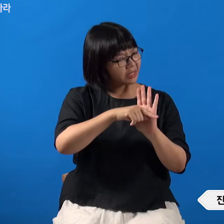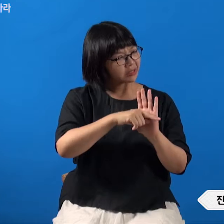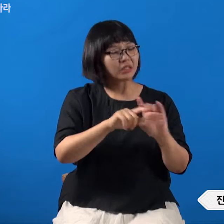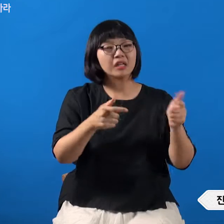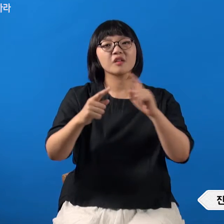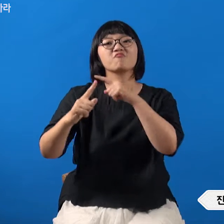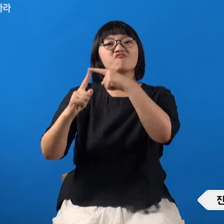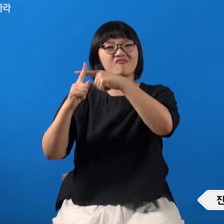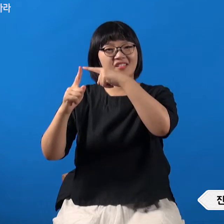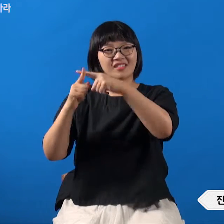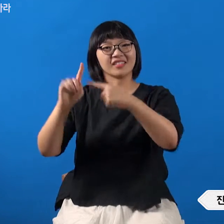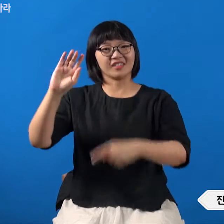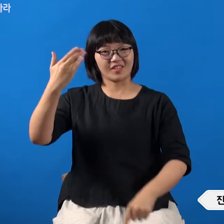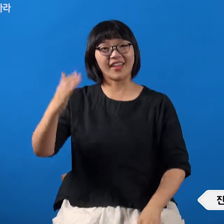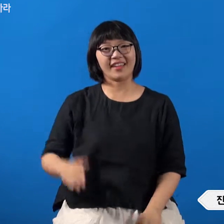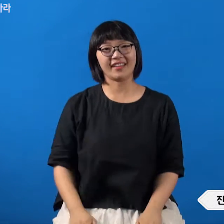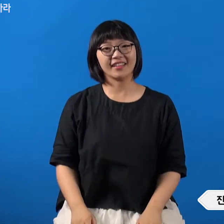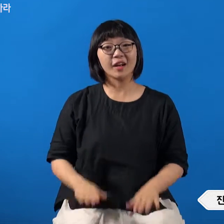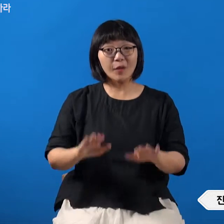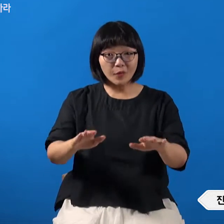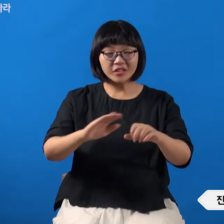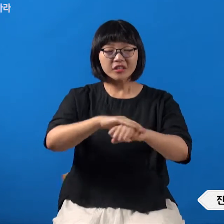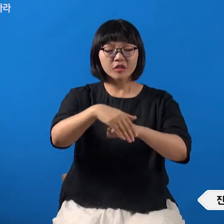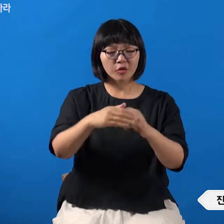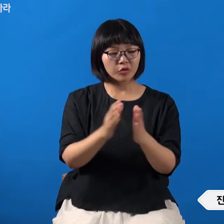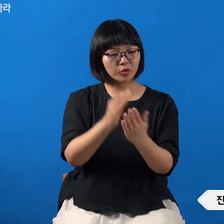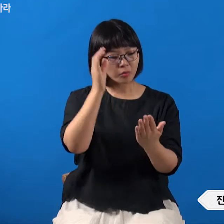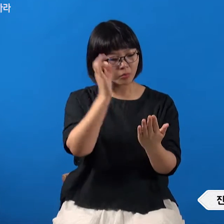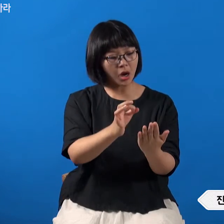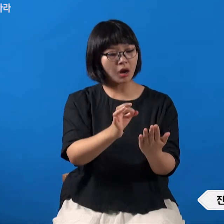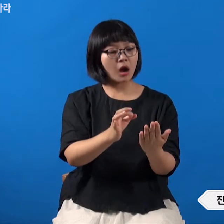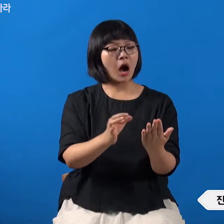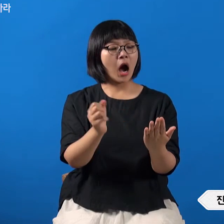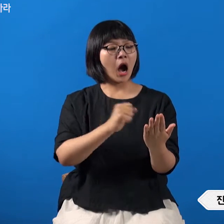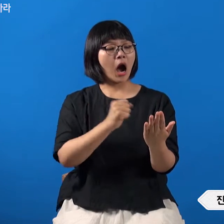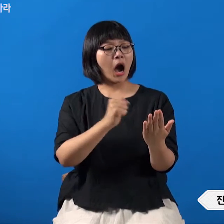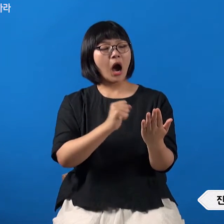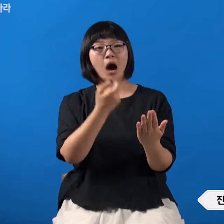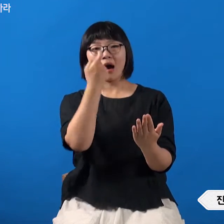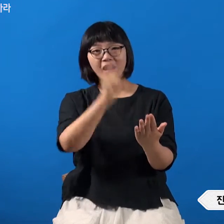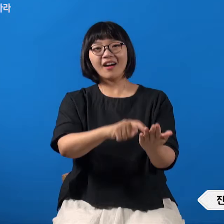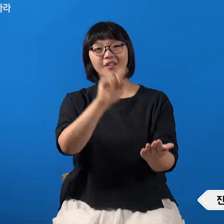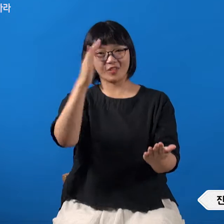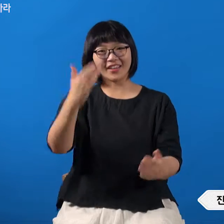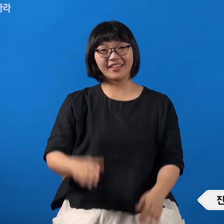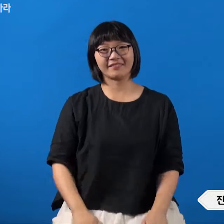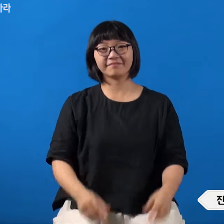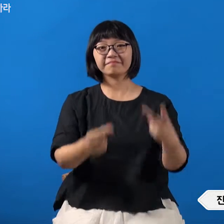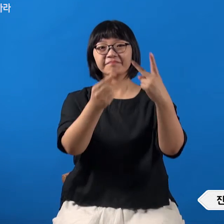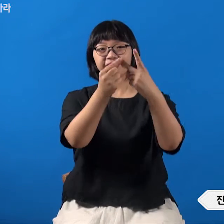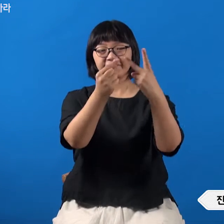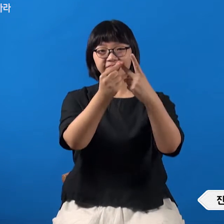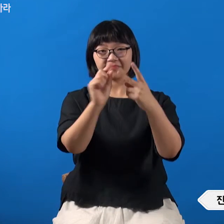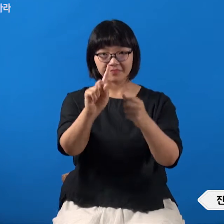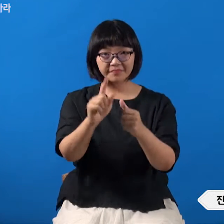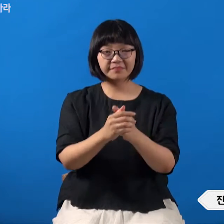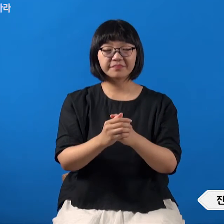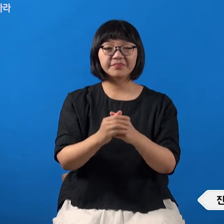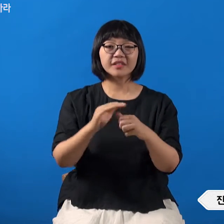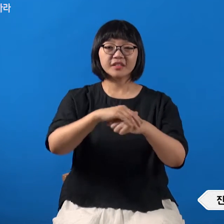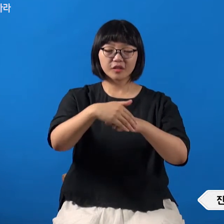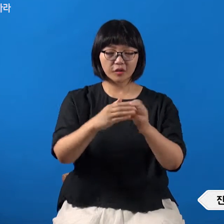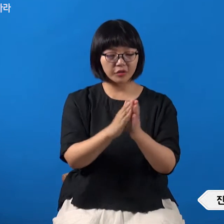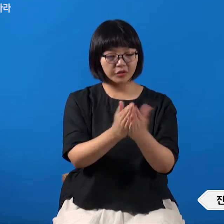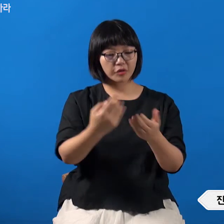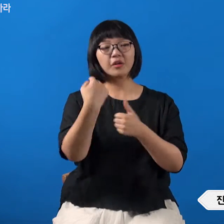하나님의 축복을 성경은 말씀하고 있습니다. 두 번째, 성경은 우리에게